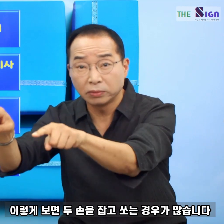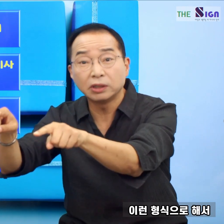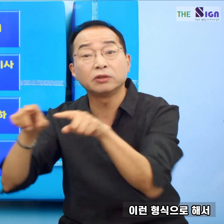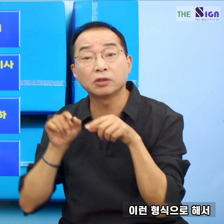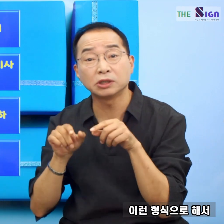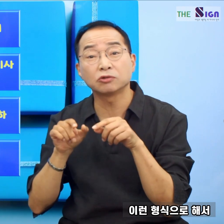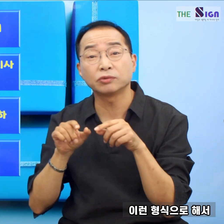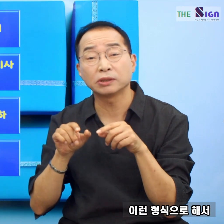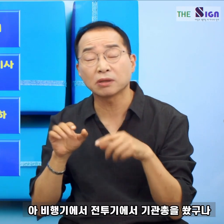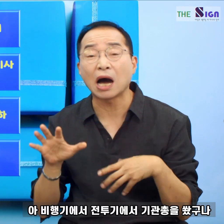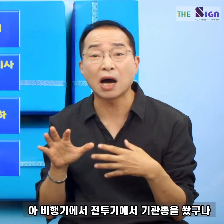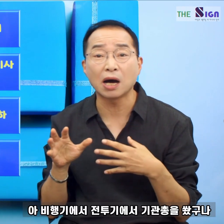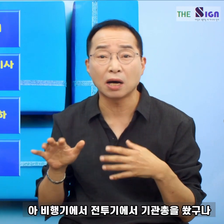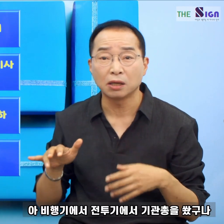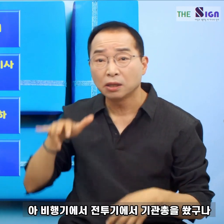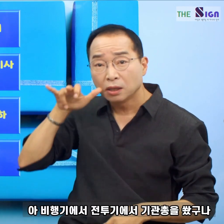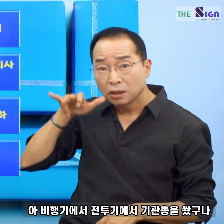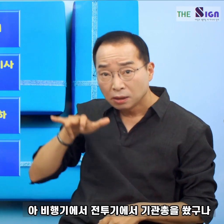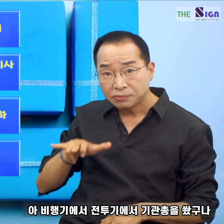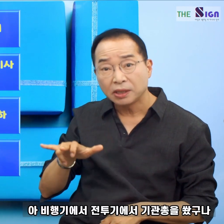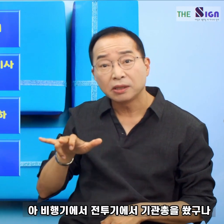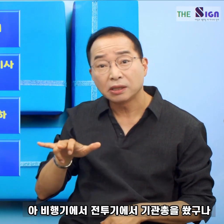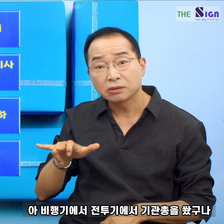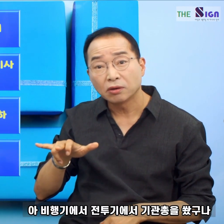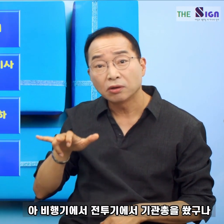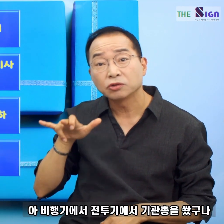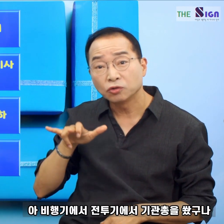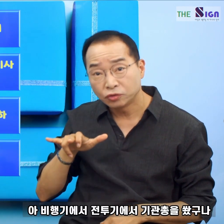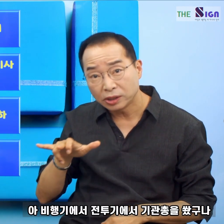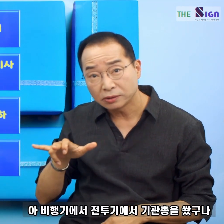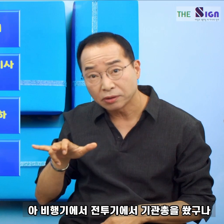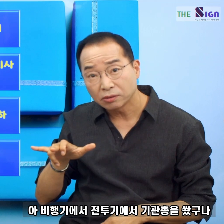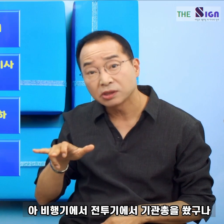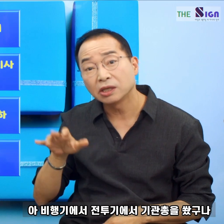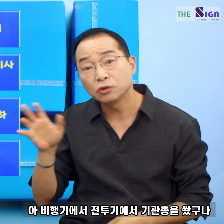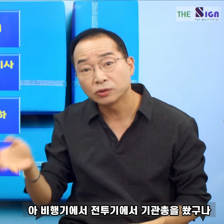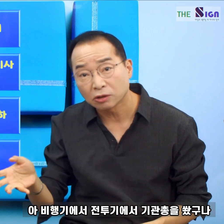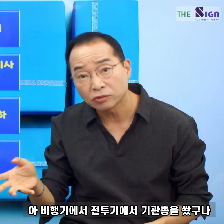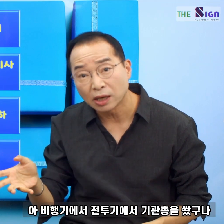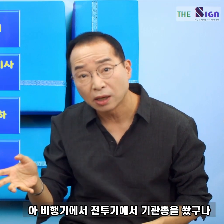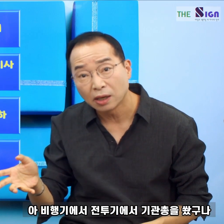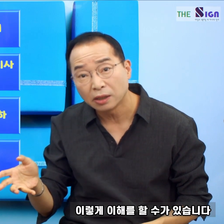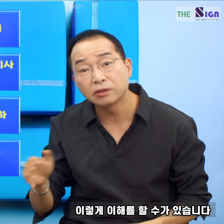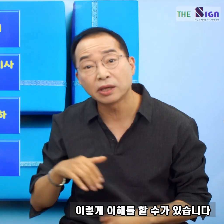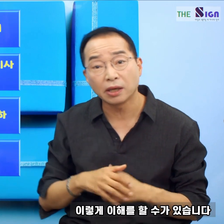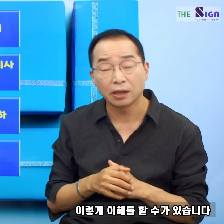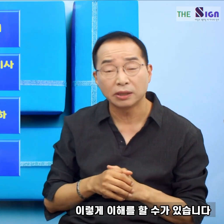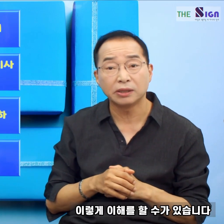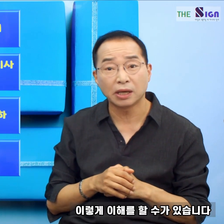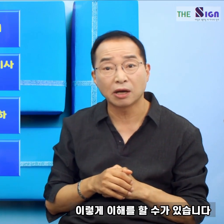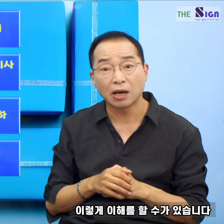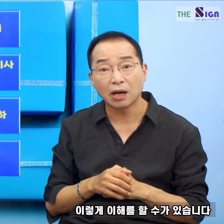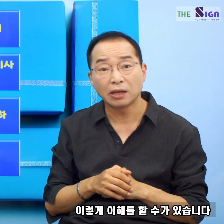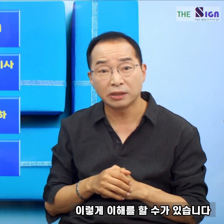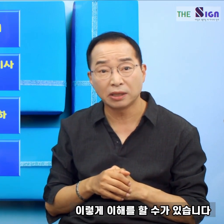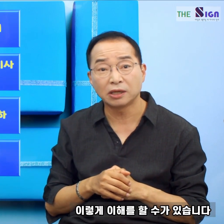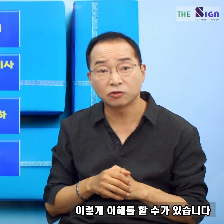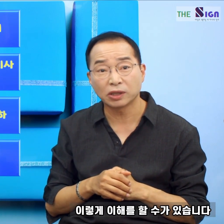이런 형식으로 해서 비행기에서 전투기에서 기관총을 쐈구나, 이렇게 이해를 할 수가